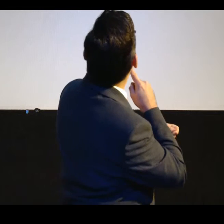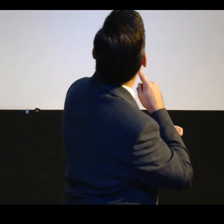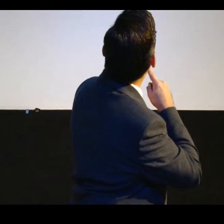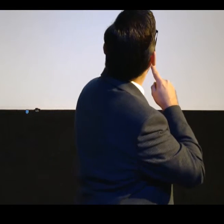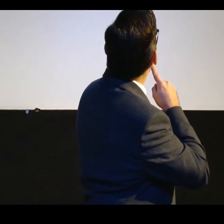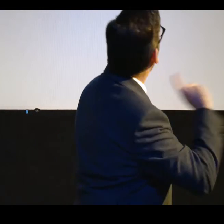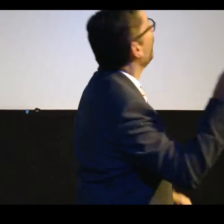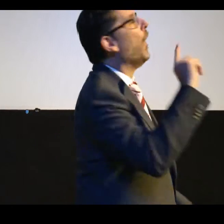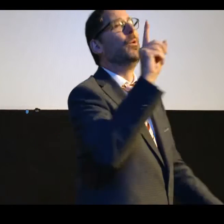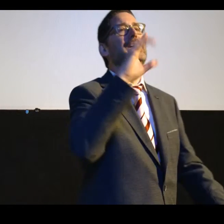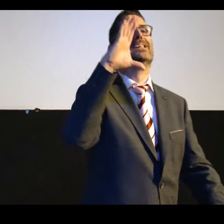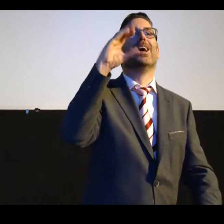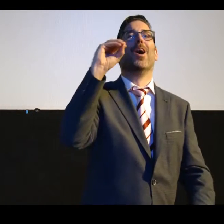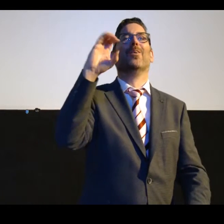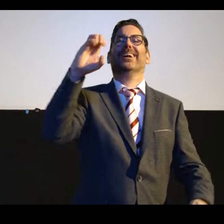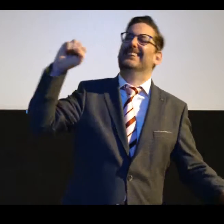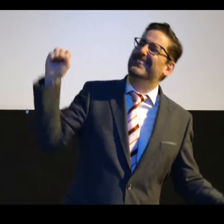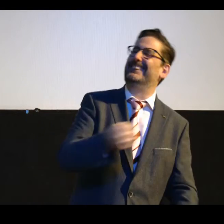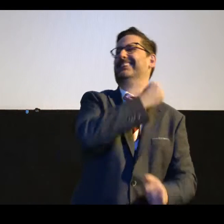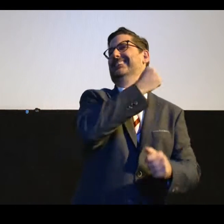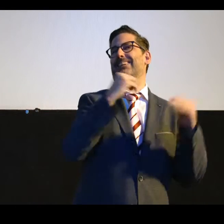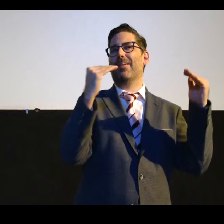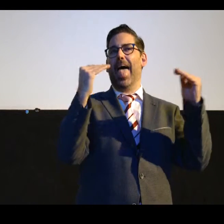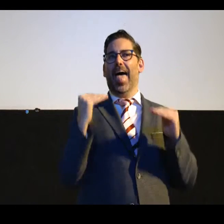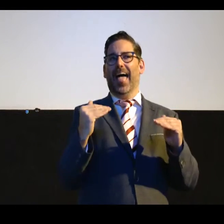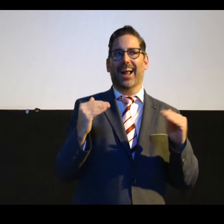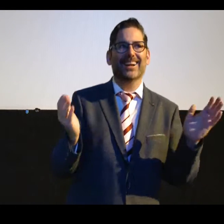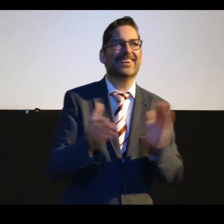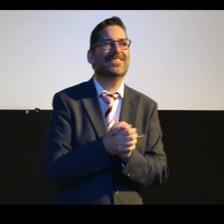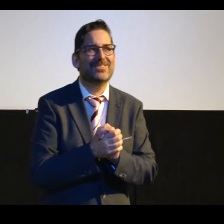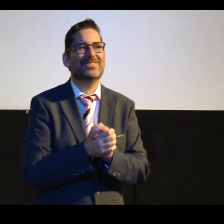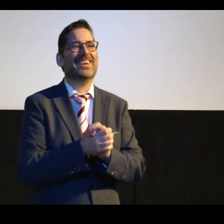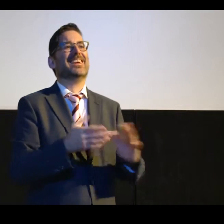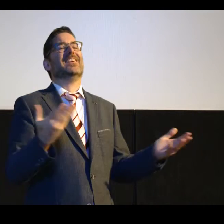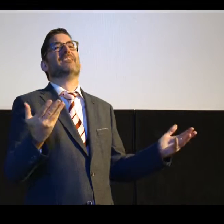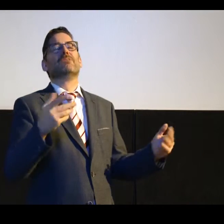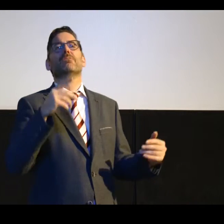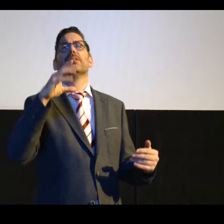También somos socios de la Federación Mundial de Sordos